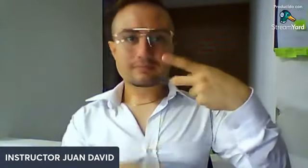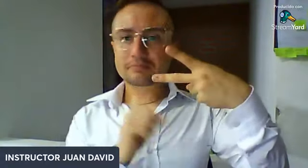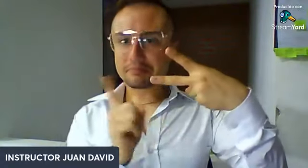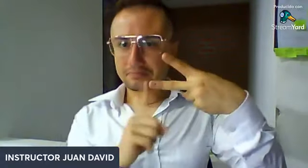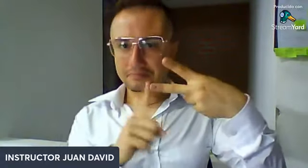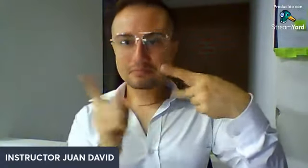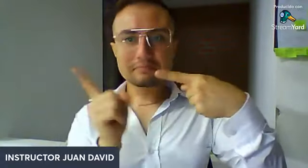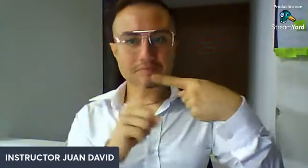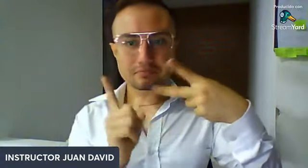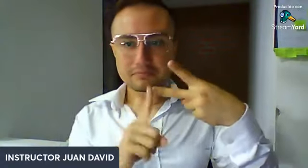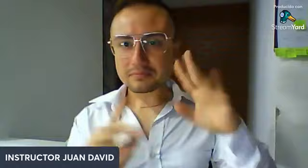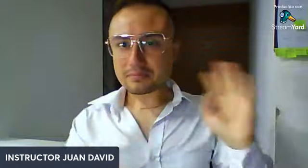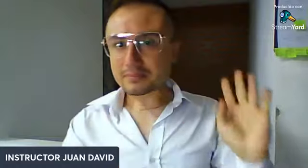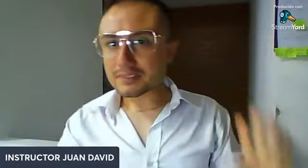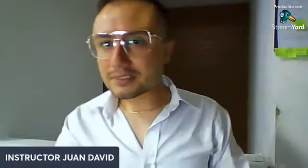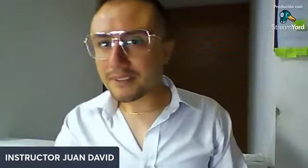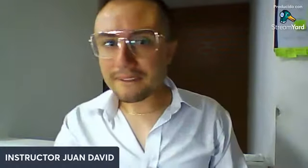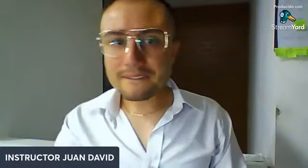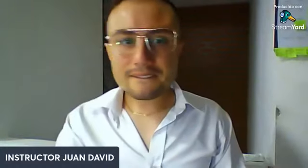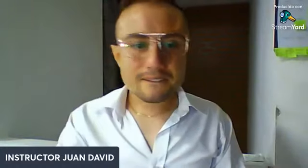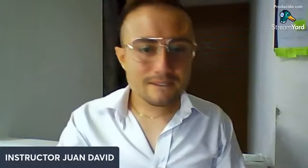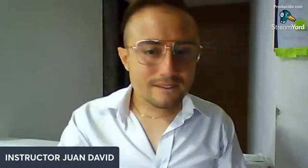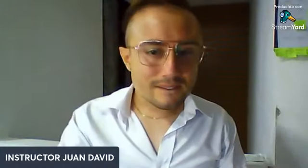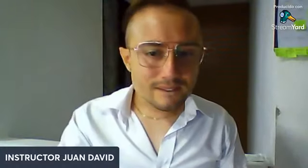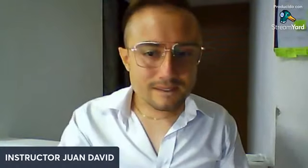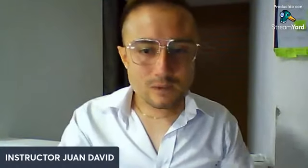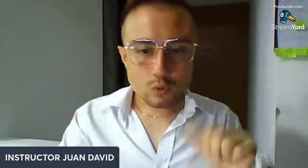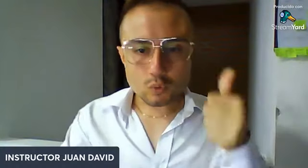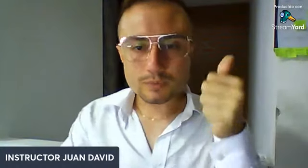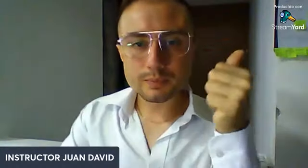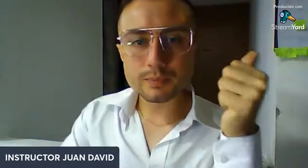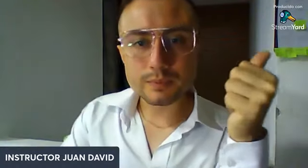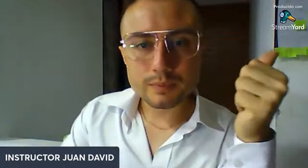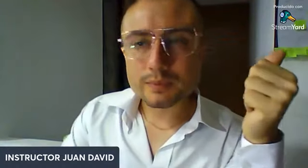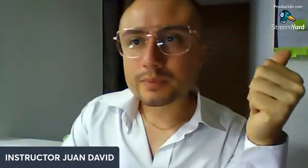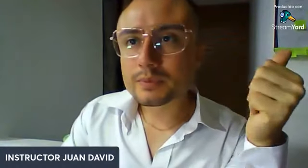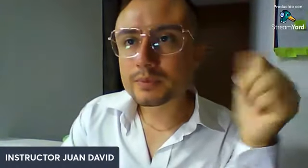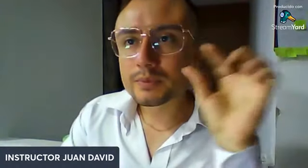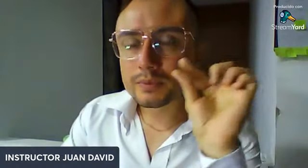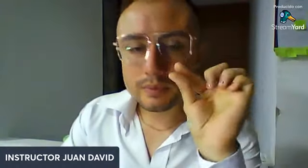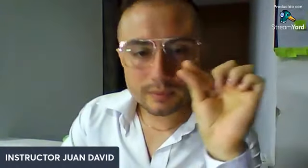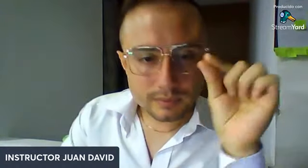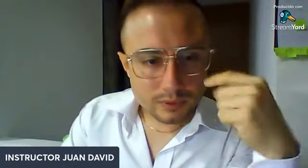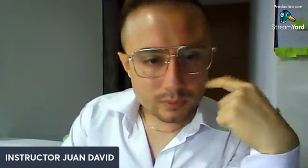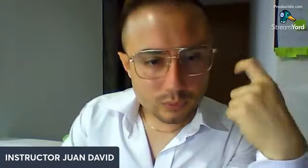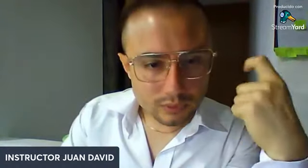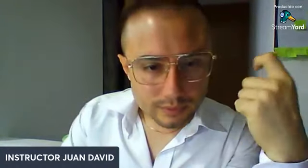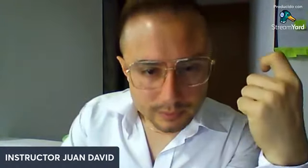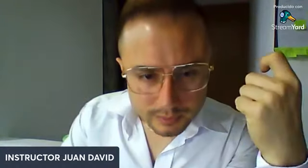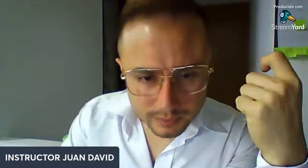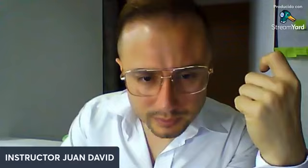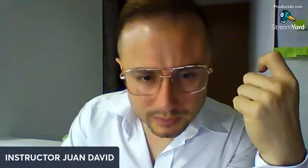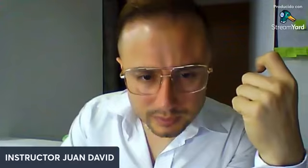Bueno, entonces eso como primero, el segundo video ya lo mostré. Un momento.